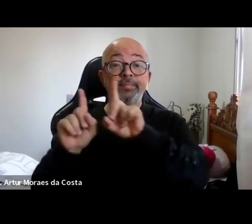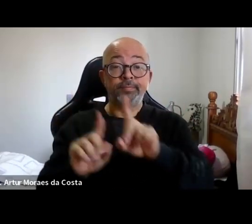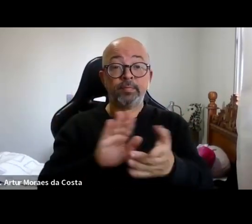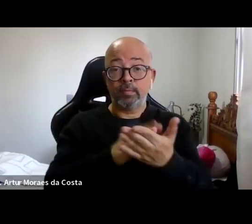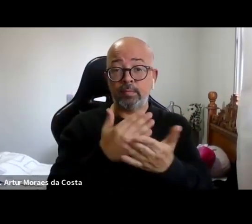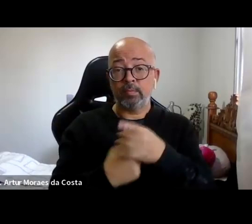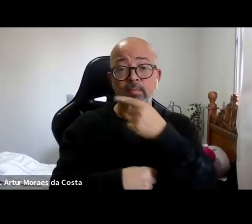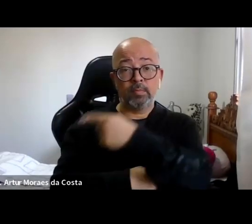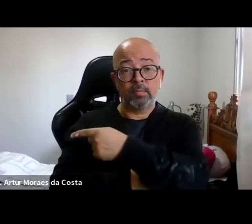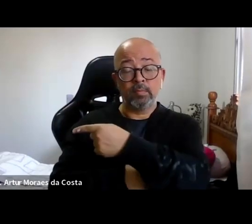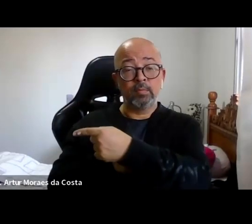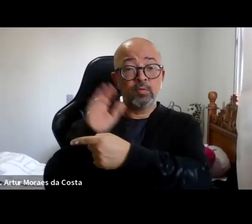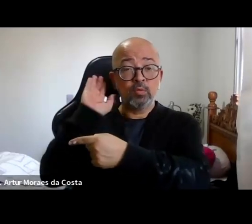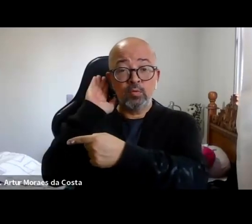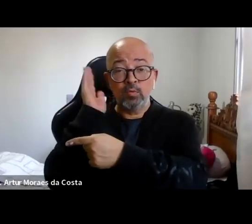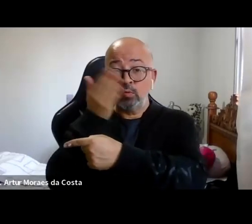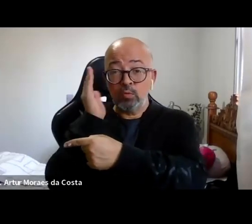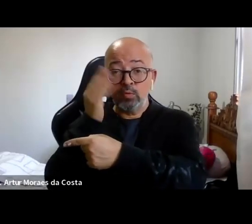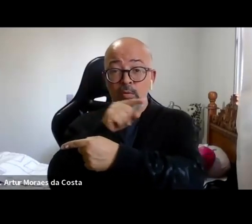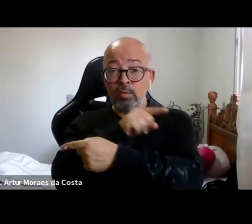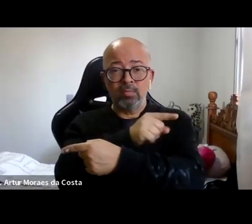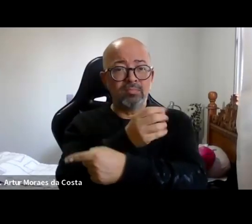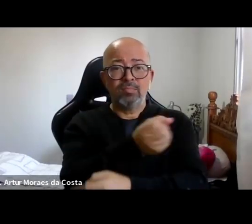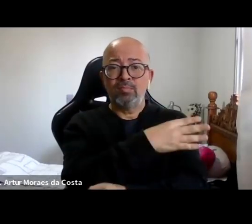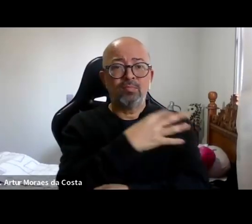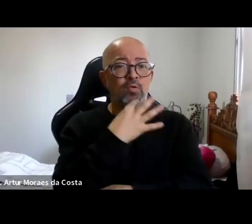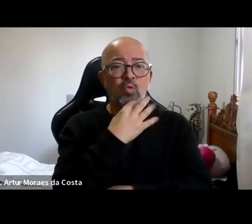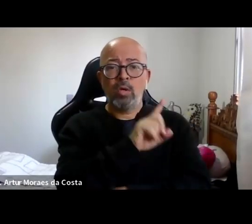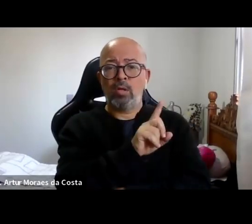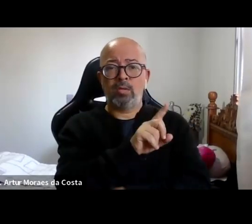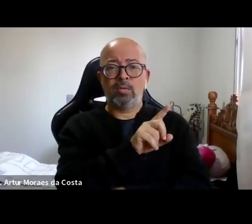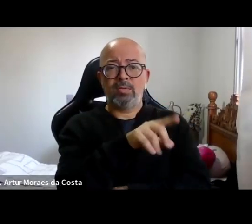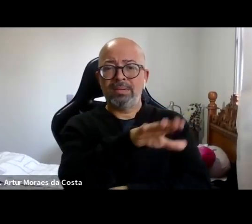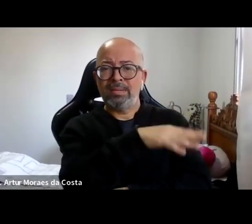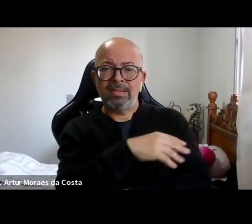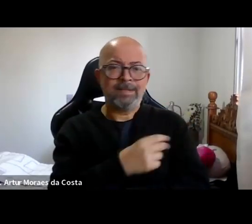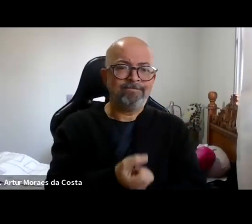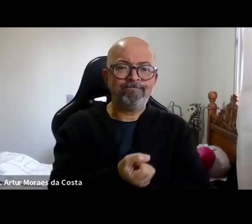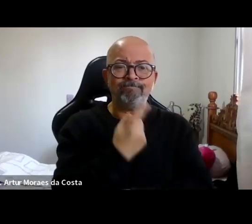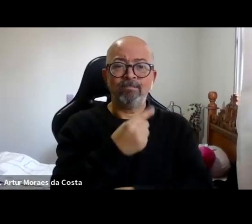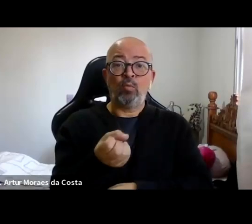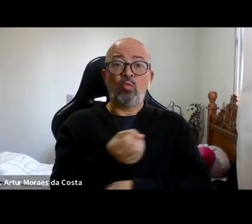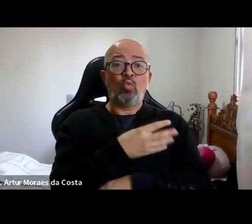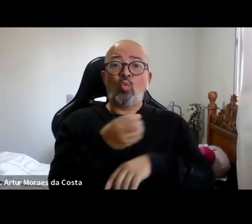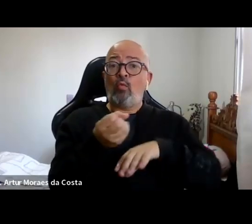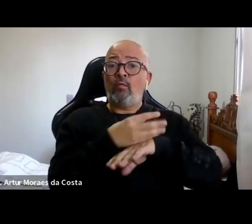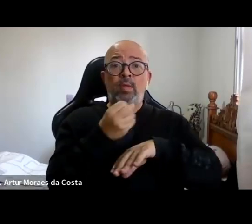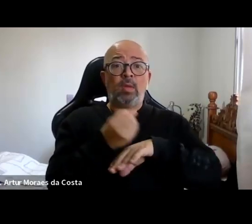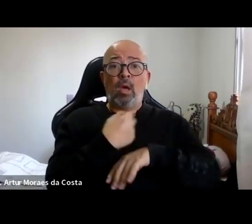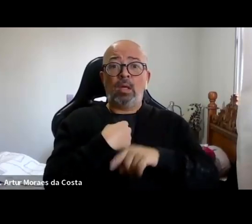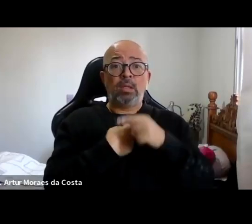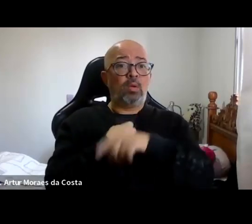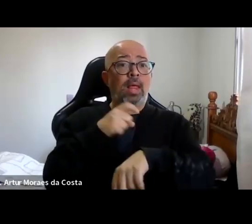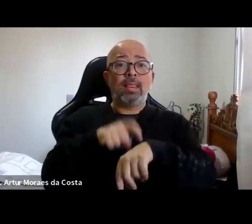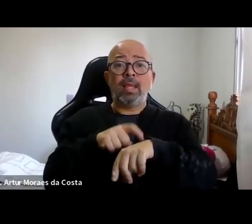personas que no tienen discapacidad Bueno yo quisiera dar unas sugerencias de información que